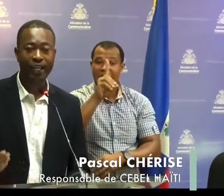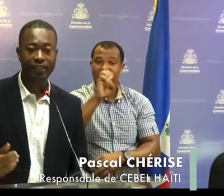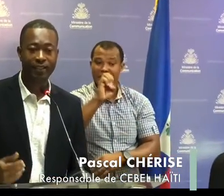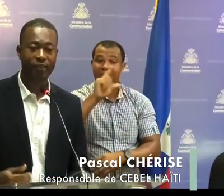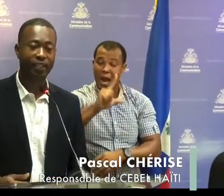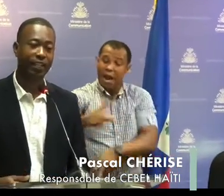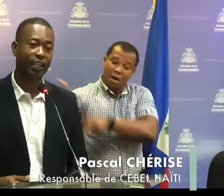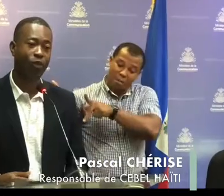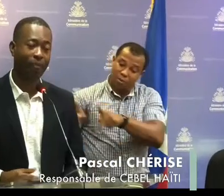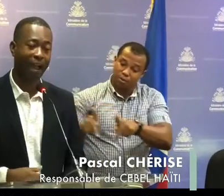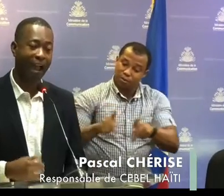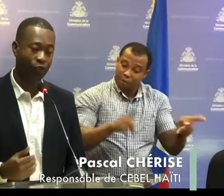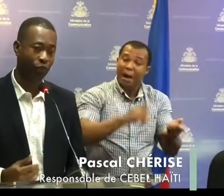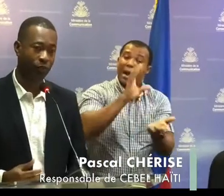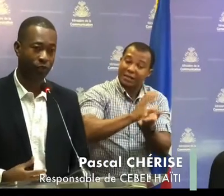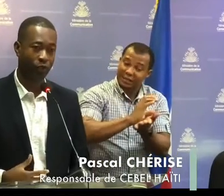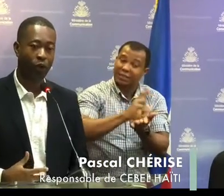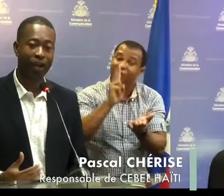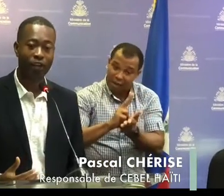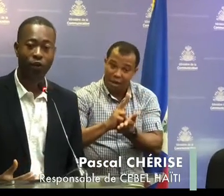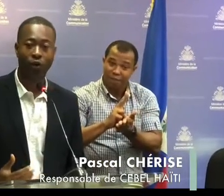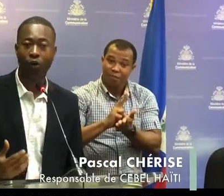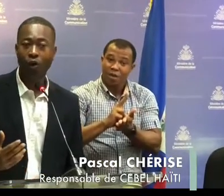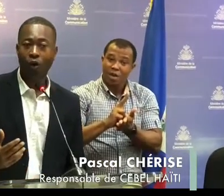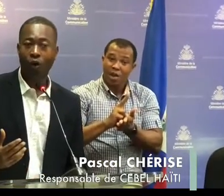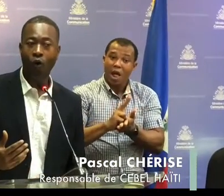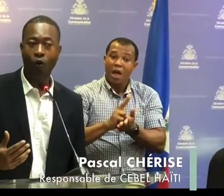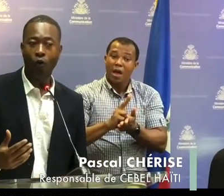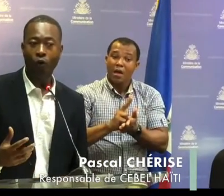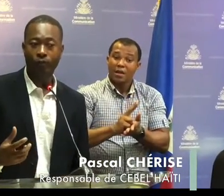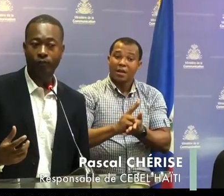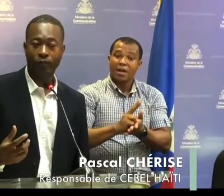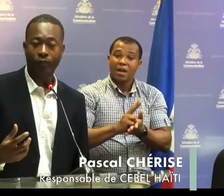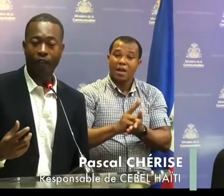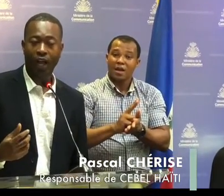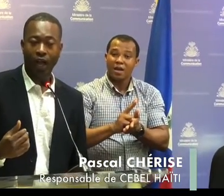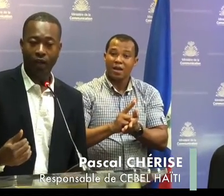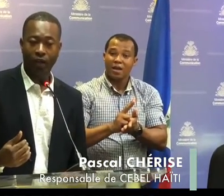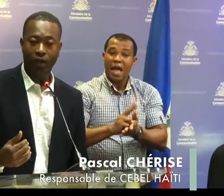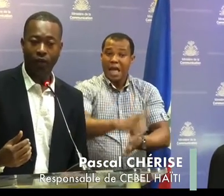yo gen des CV qui te gen doit pas à jour parce que l'on pral non on